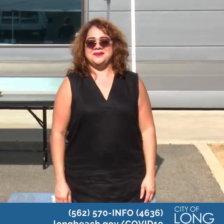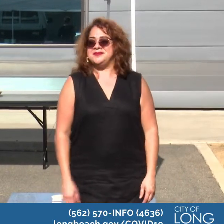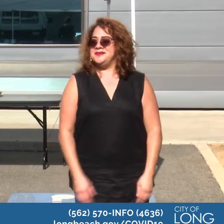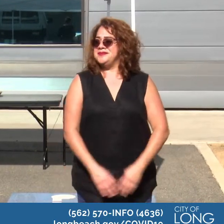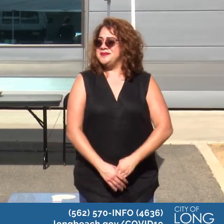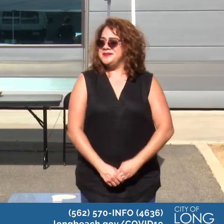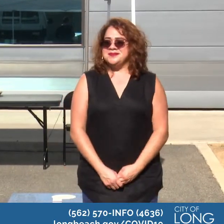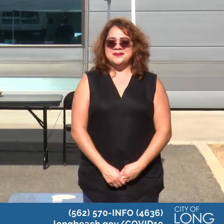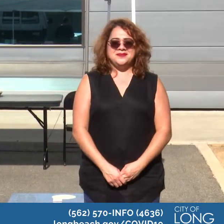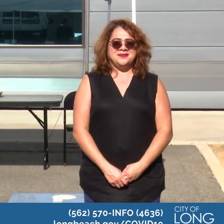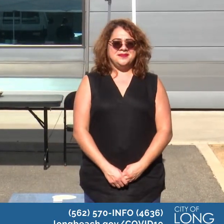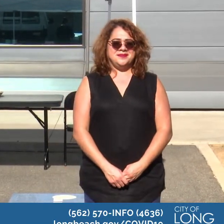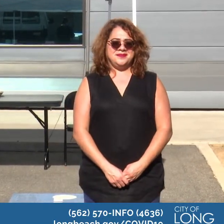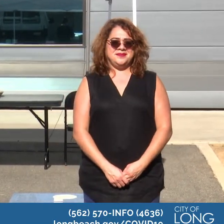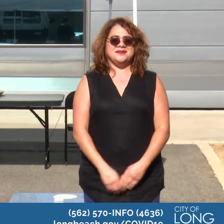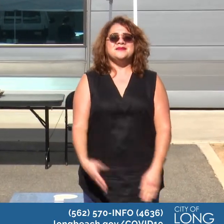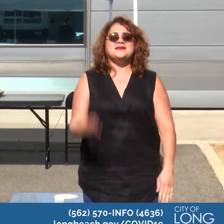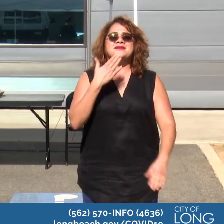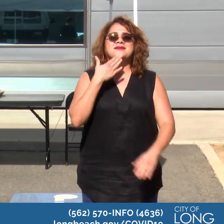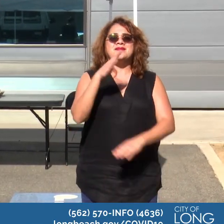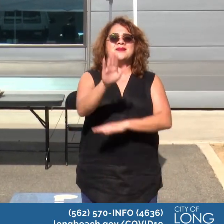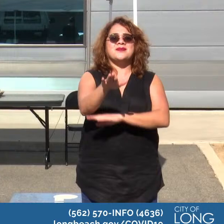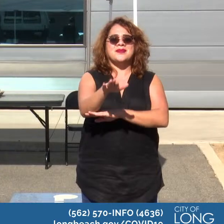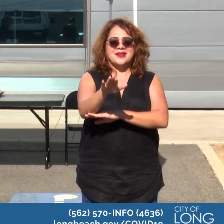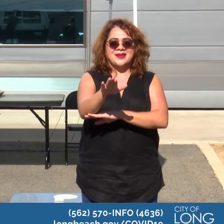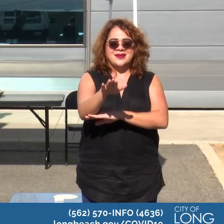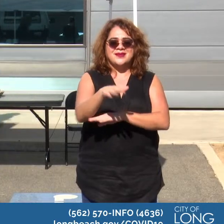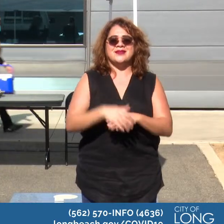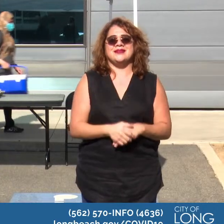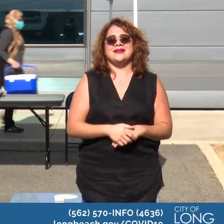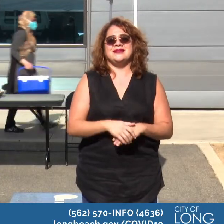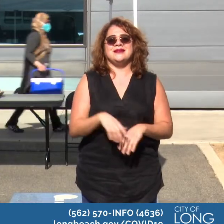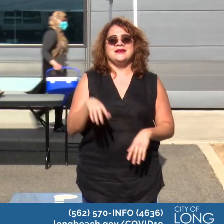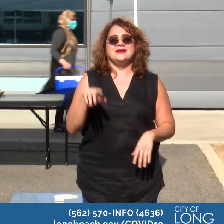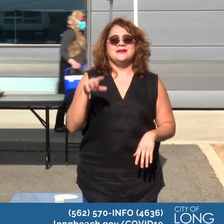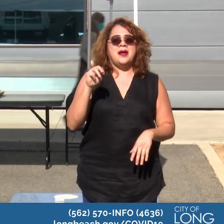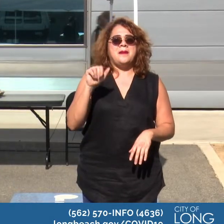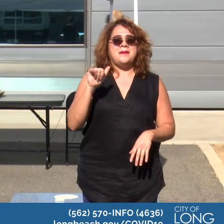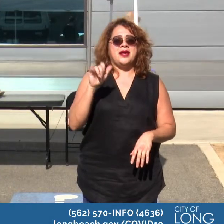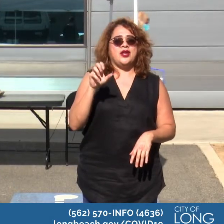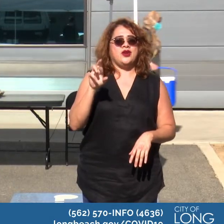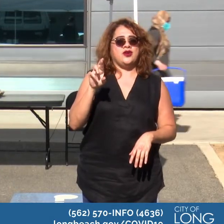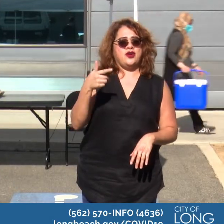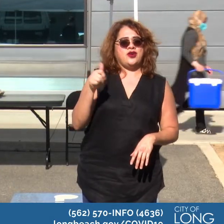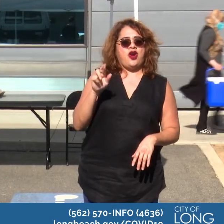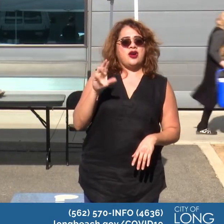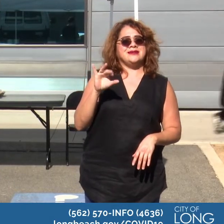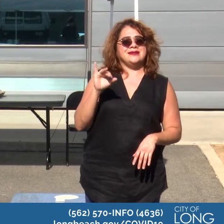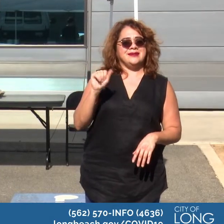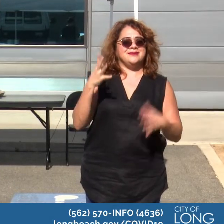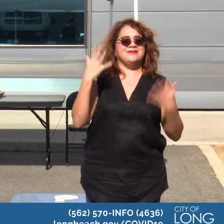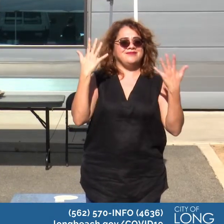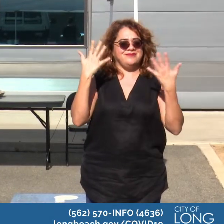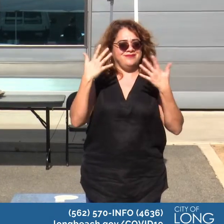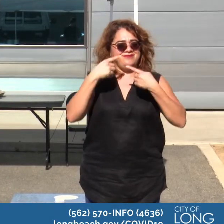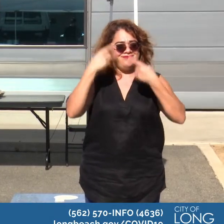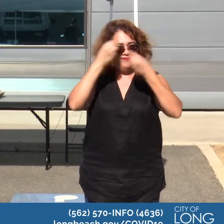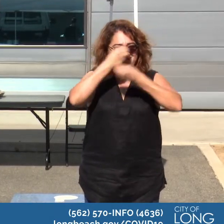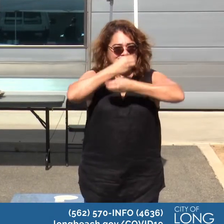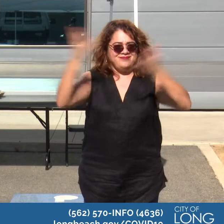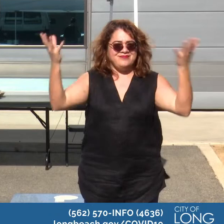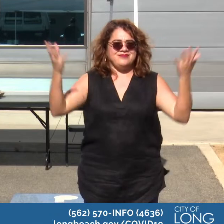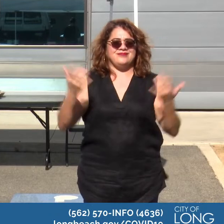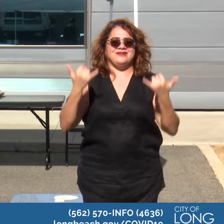Muy buenas tardes. Como escucharon al alcalde, hoy empezamos las vacunaciones para la fase 1B.